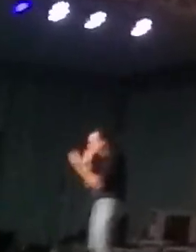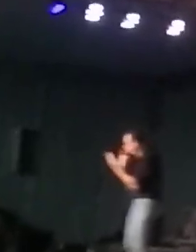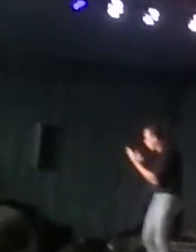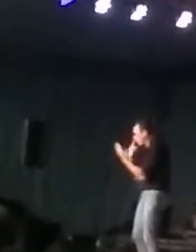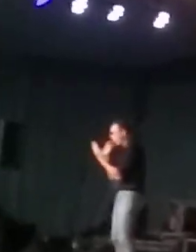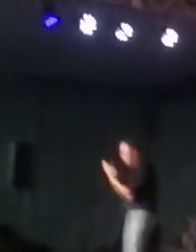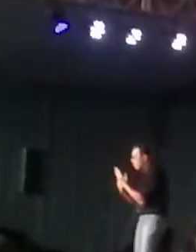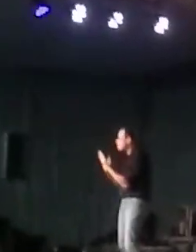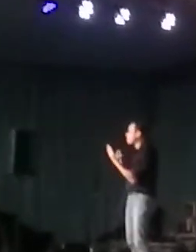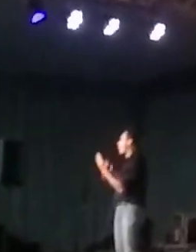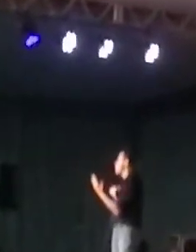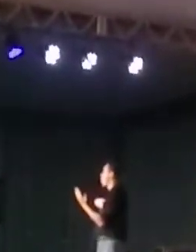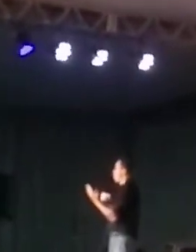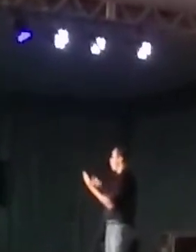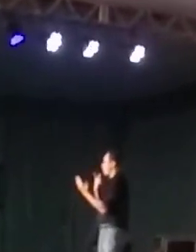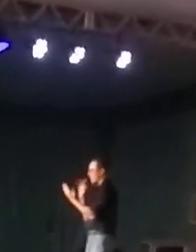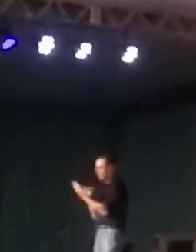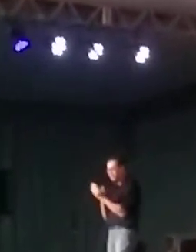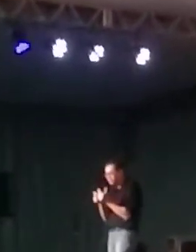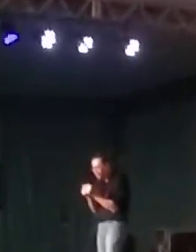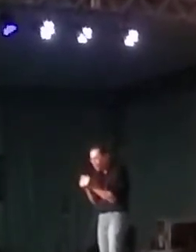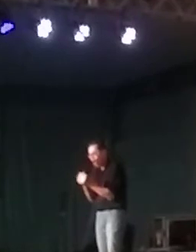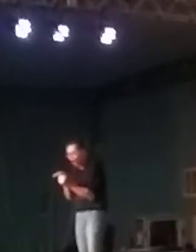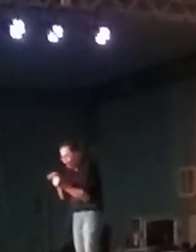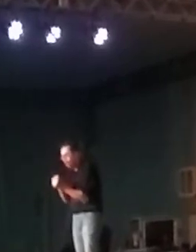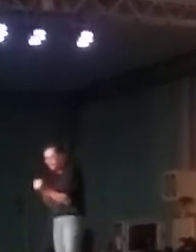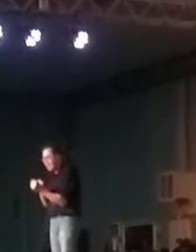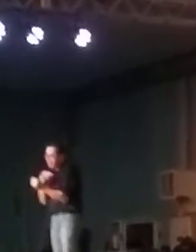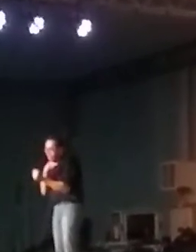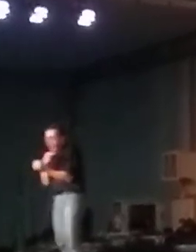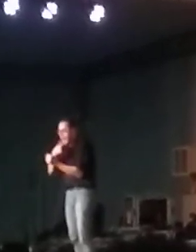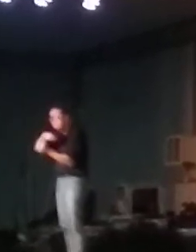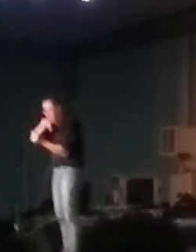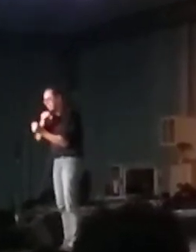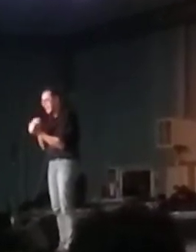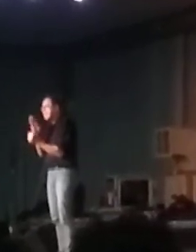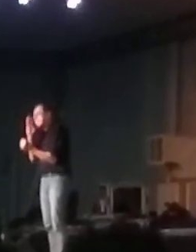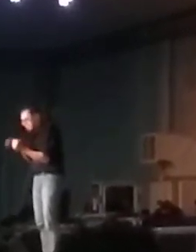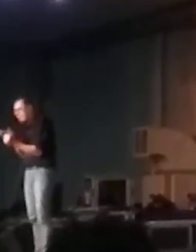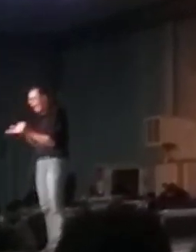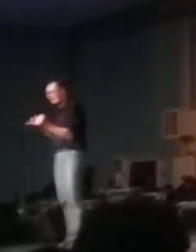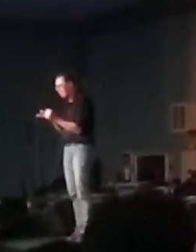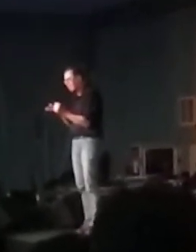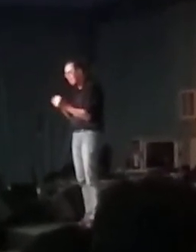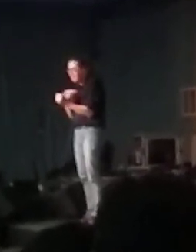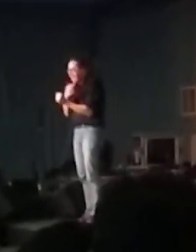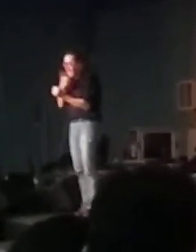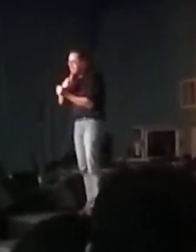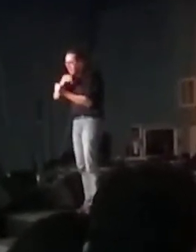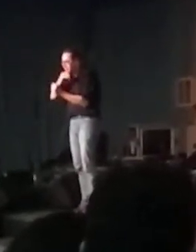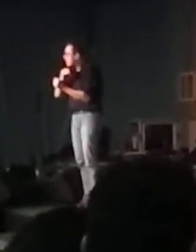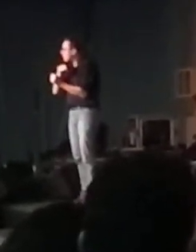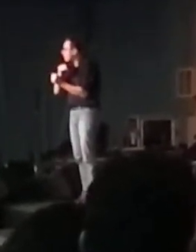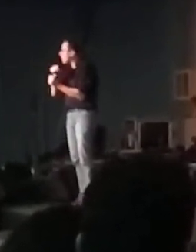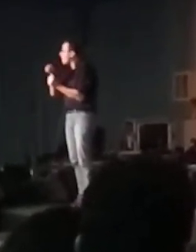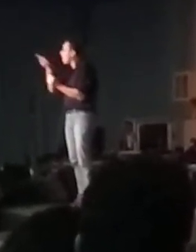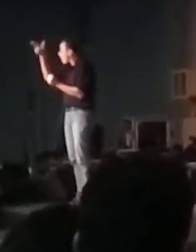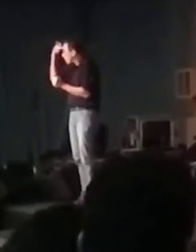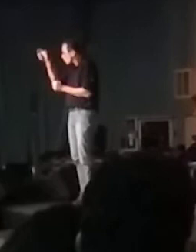cara, falou, ela é minha mãe, para de fazer isso. Cara, se você visse o choque do cara, como assim? Ela é